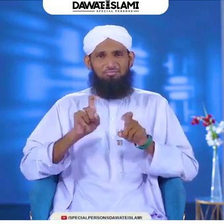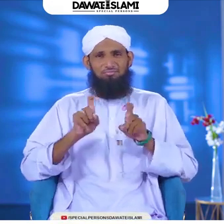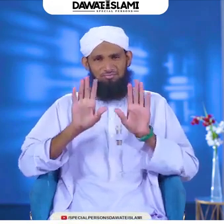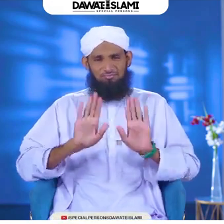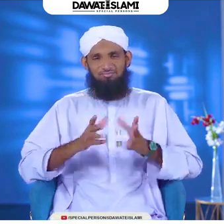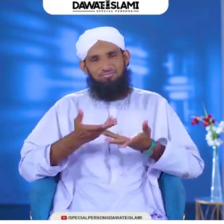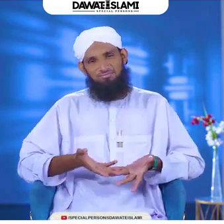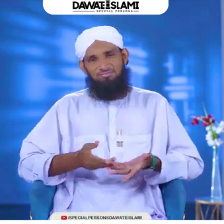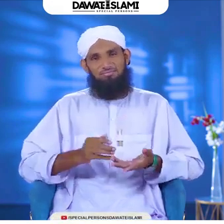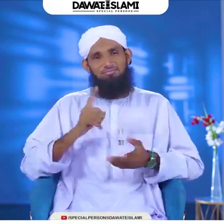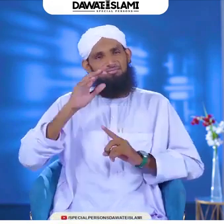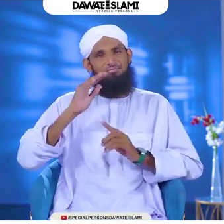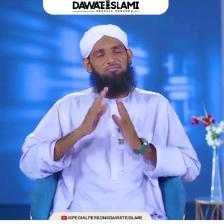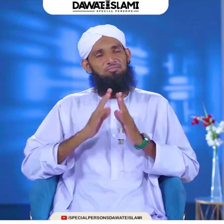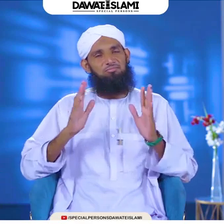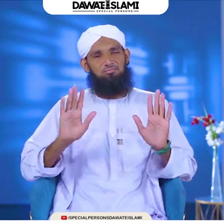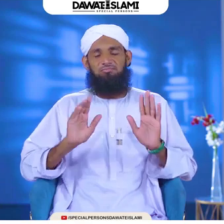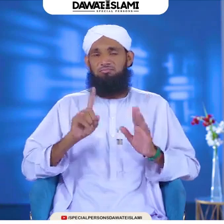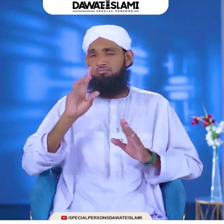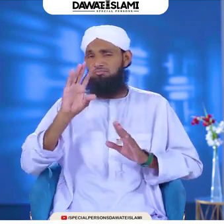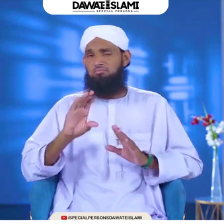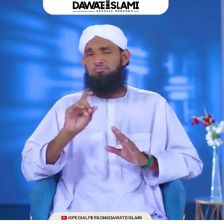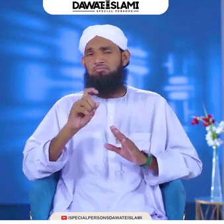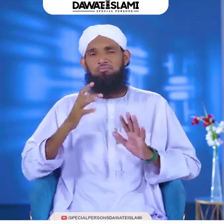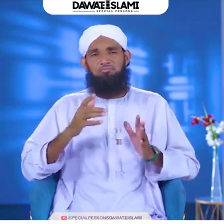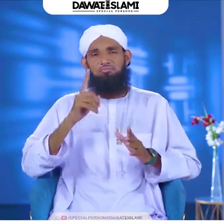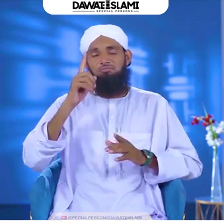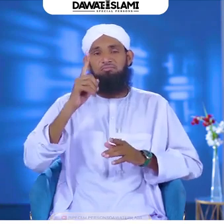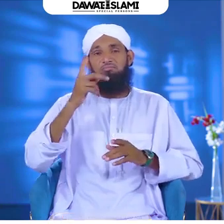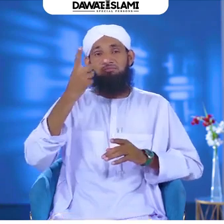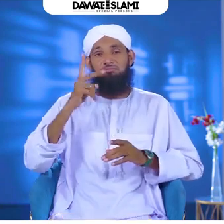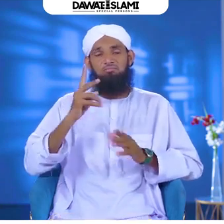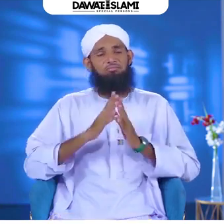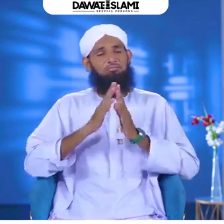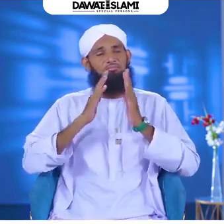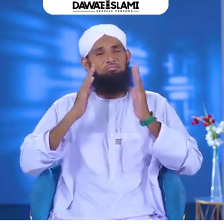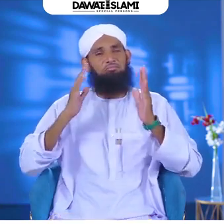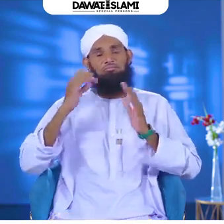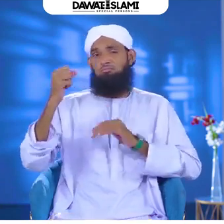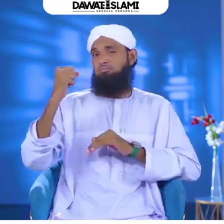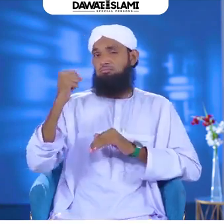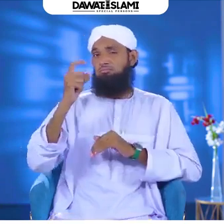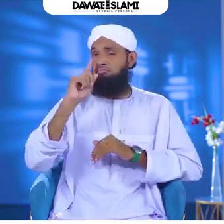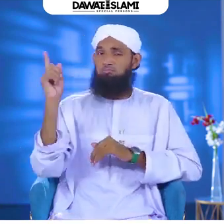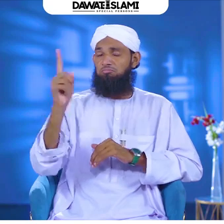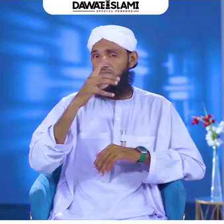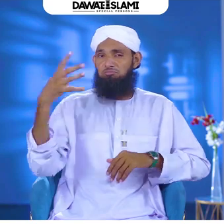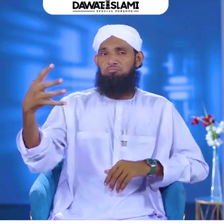پاس کمزوریاں، ادھر کوئی کمزوری نہیں ہے. اس کا تو ایک مبارک نام ہے قوی. یہاں قوی سے مراد سب سے بڑھ